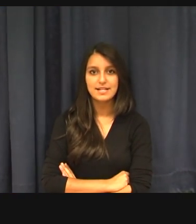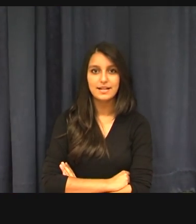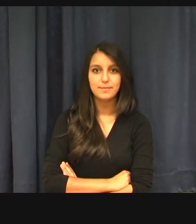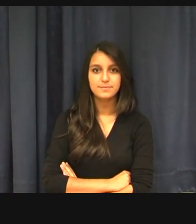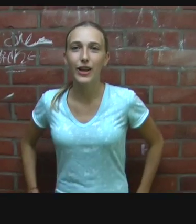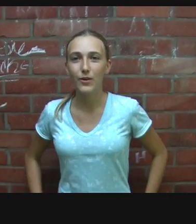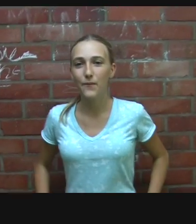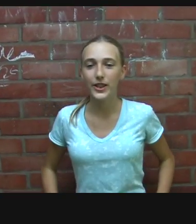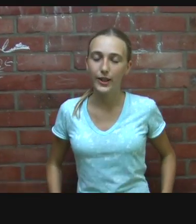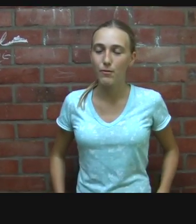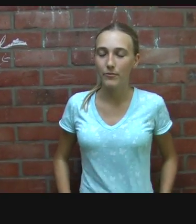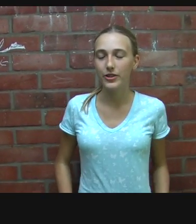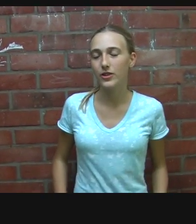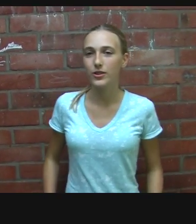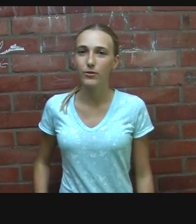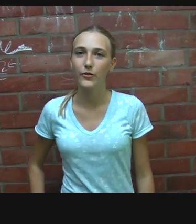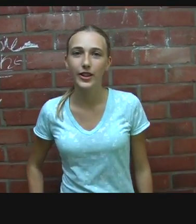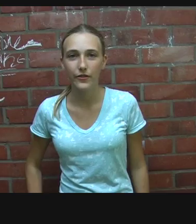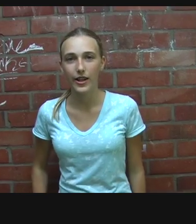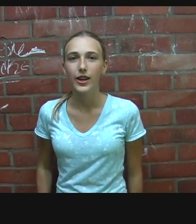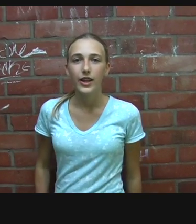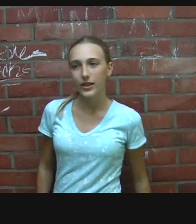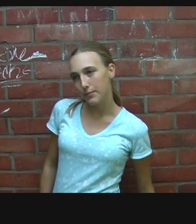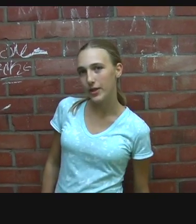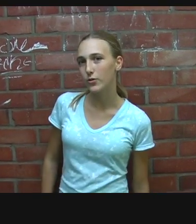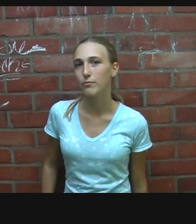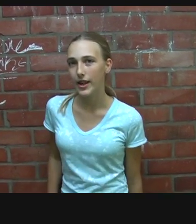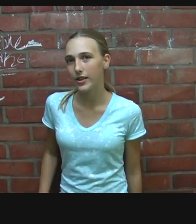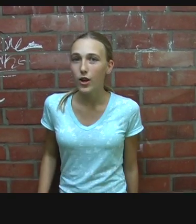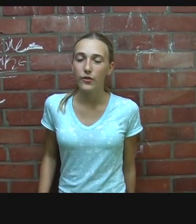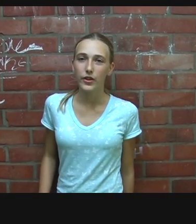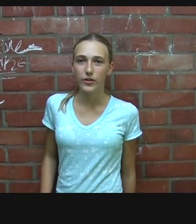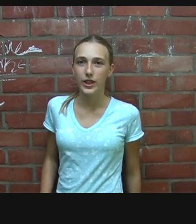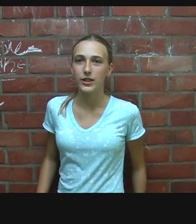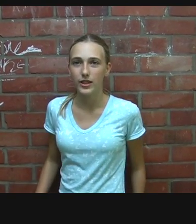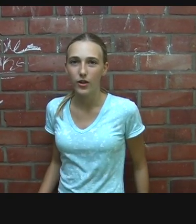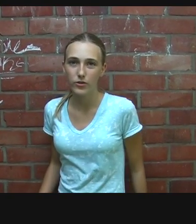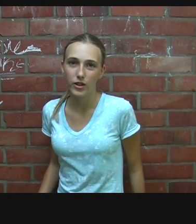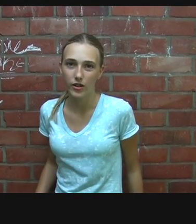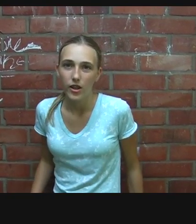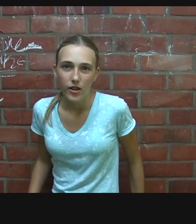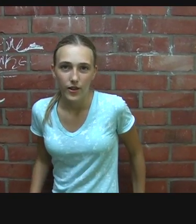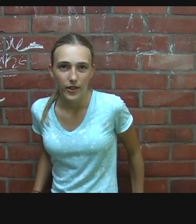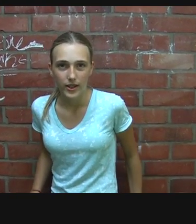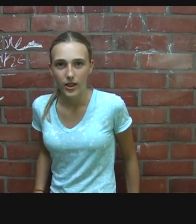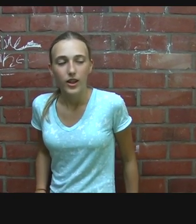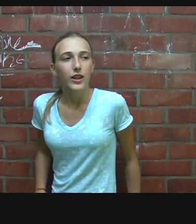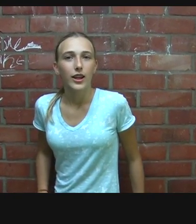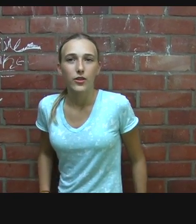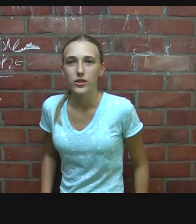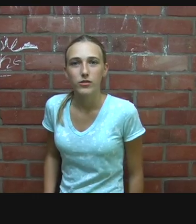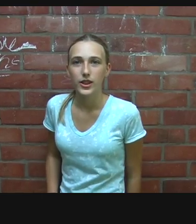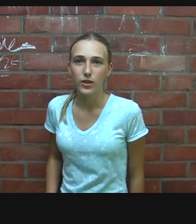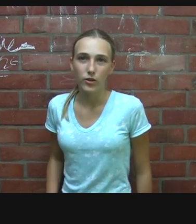Daten weitergeben. Wenn du im Chat gemobbt wirst, solltest du auf jeden Fall die Person melden. Und wenn du dich das nicht traust oder was weiß ich,